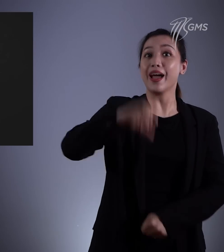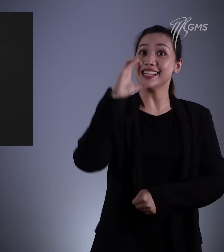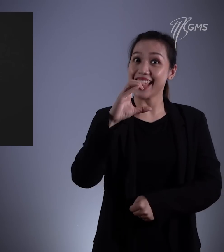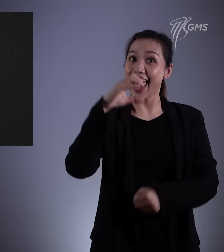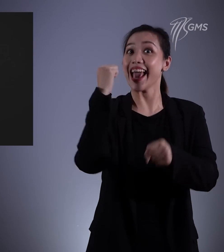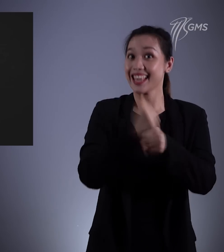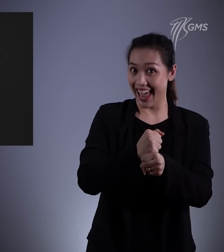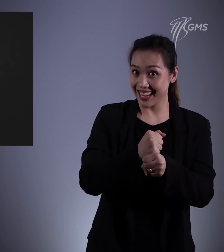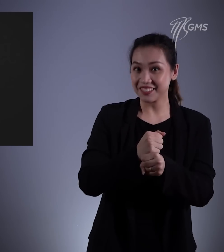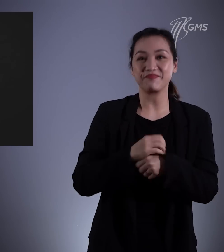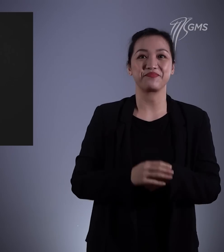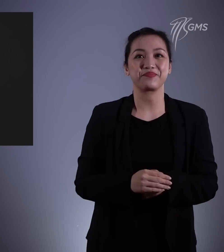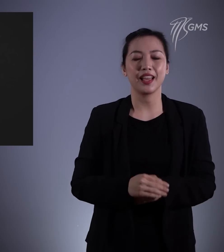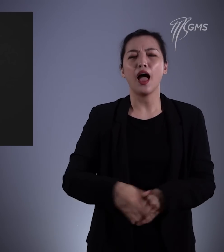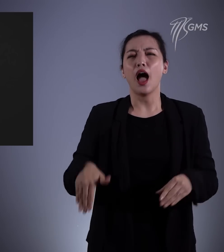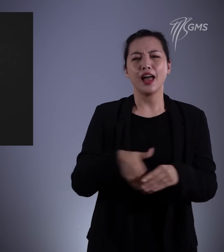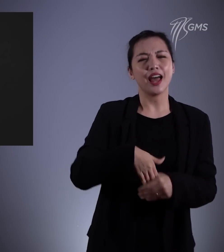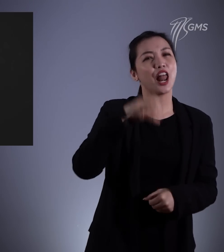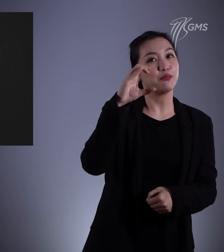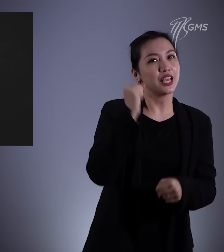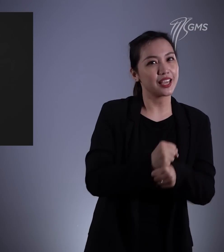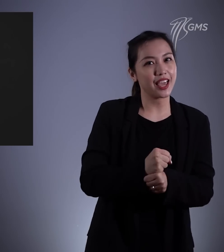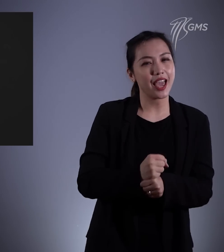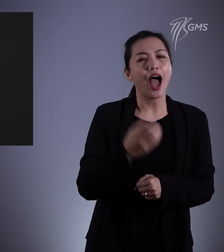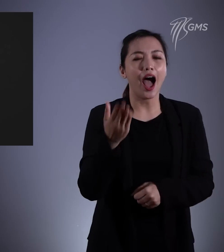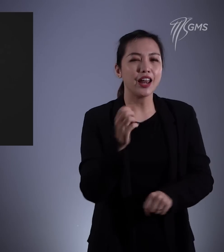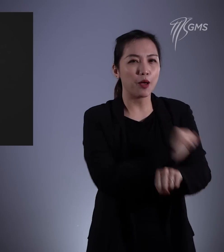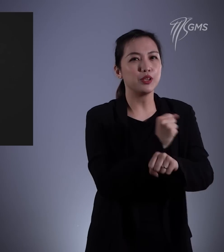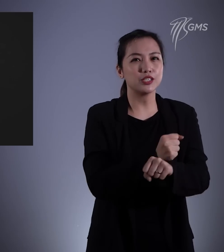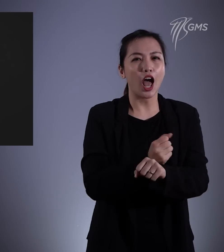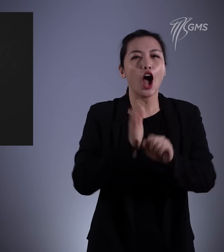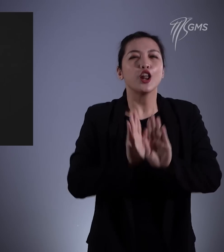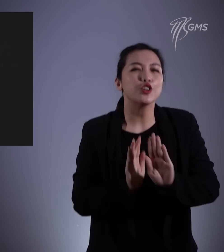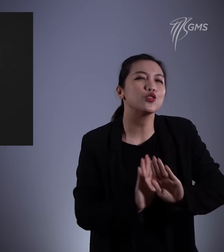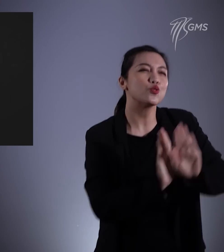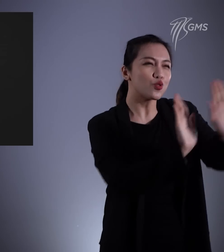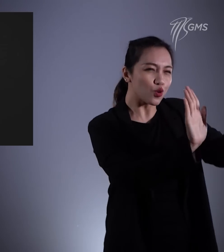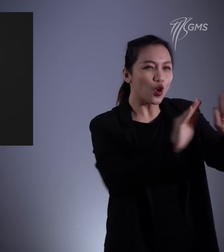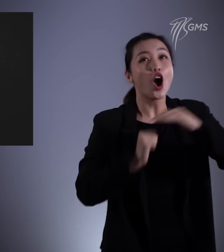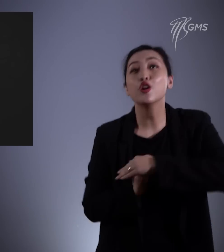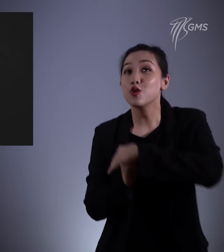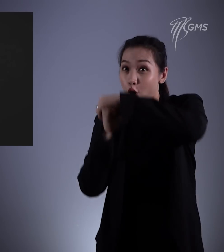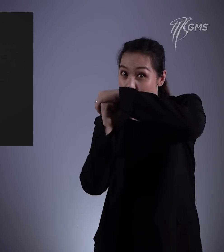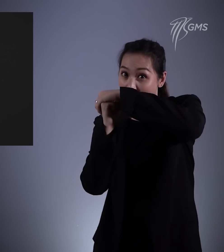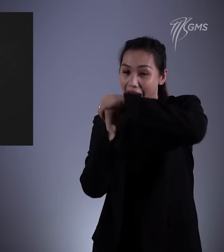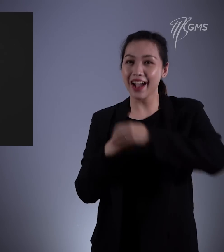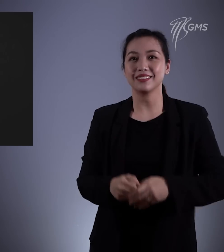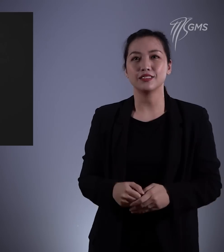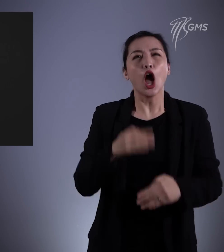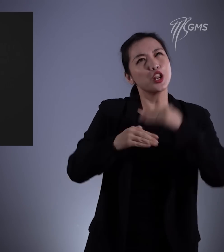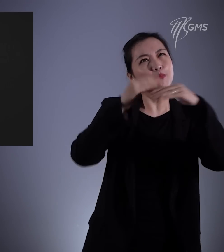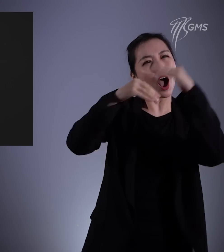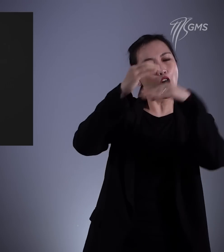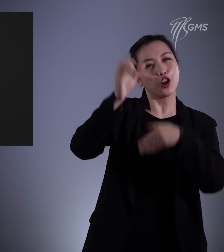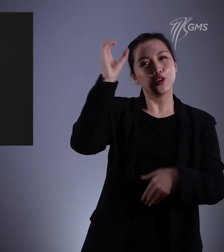yang namanya Connect Group. Di dalam Connect Group Anda bisa didukung, didorong, didoakan, dan dibangun supaya